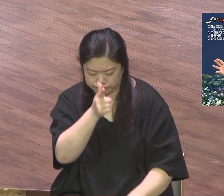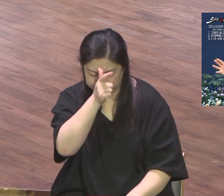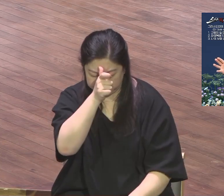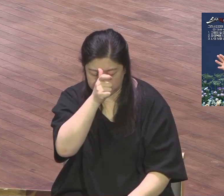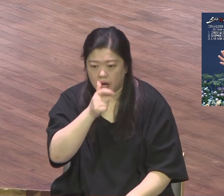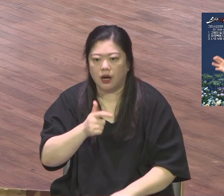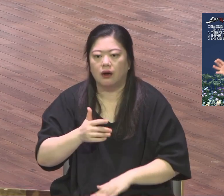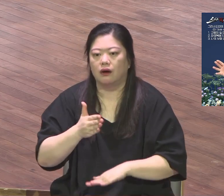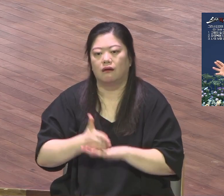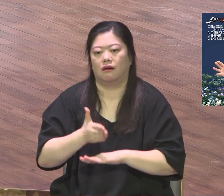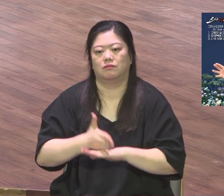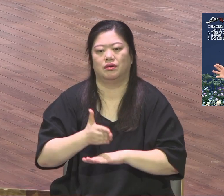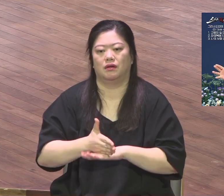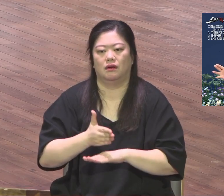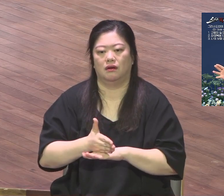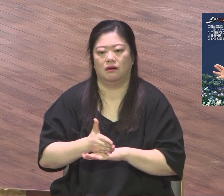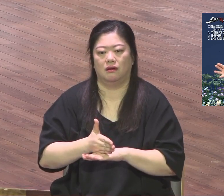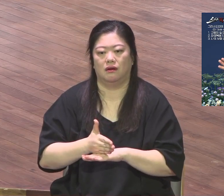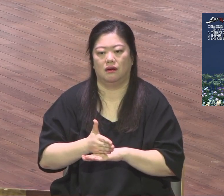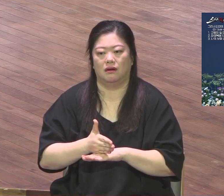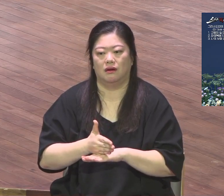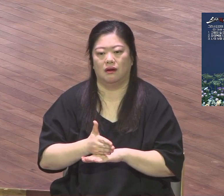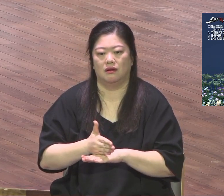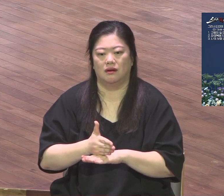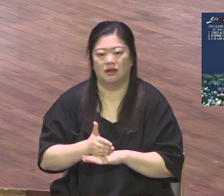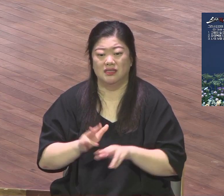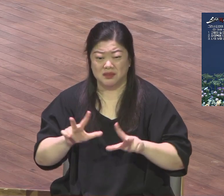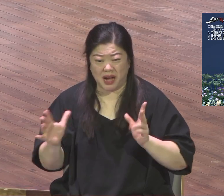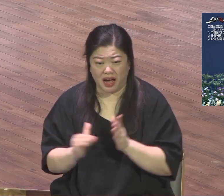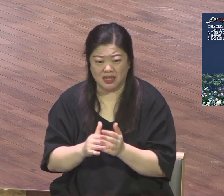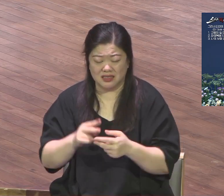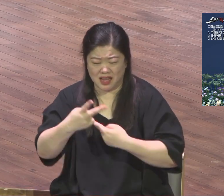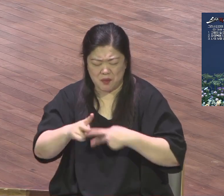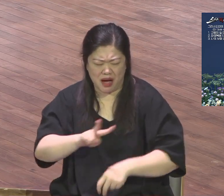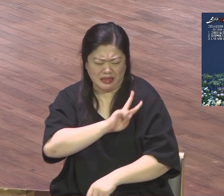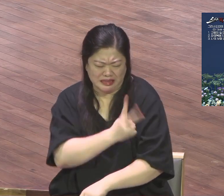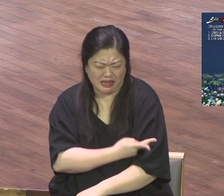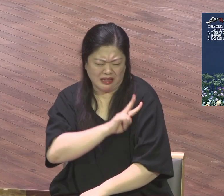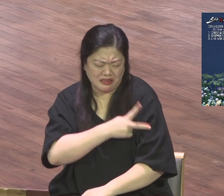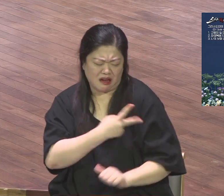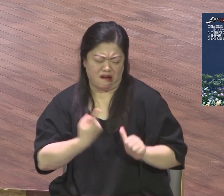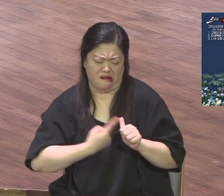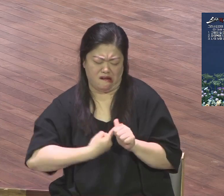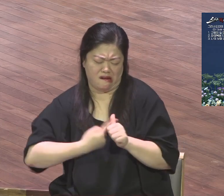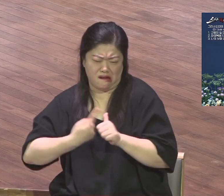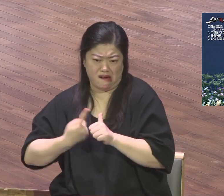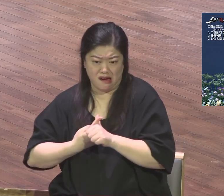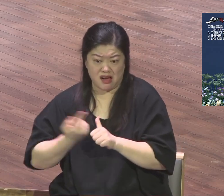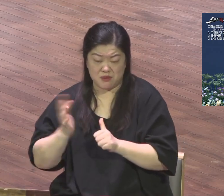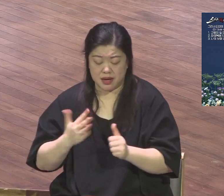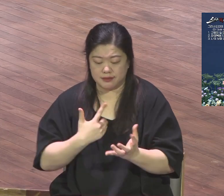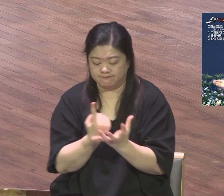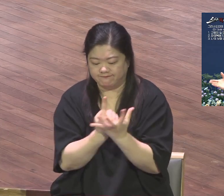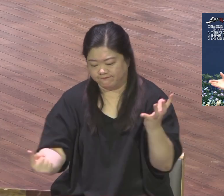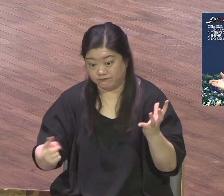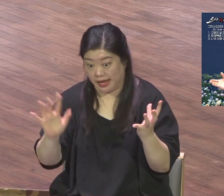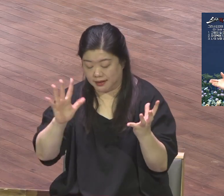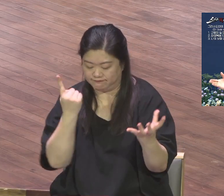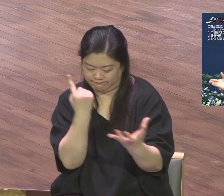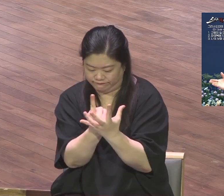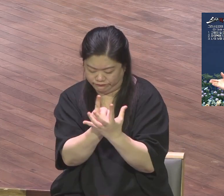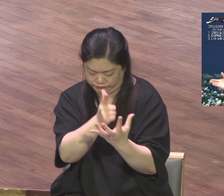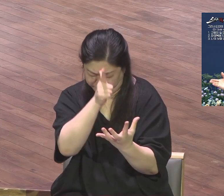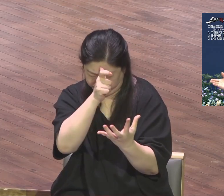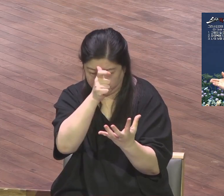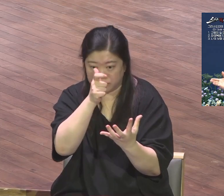공개적으로 천명을 한 그 일에 대해서 저는 굉장한 자부심을 가지고 있습니다. 여러분 다락방 이단 아닙니다.